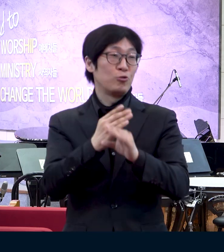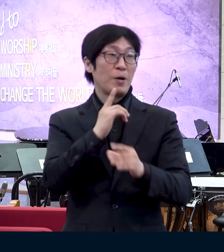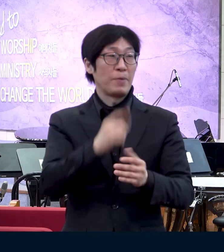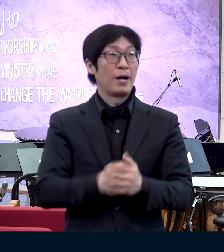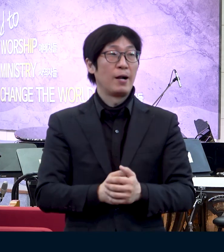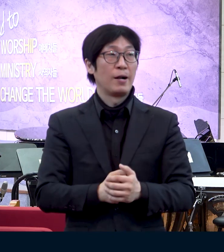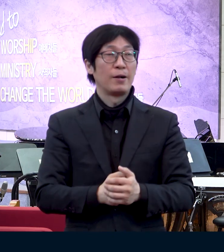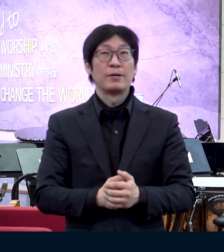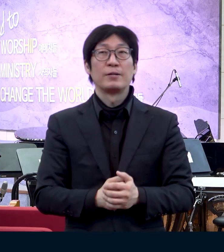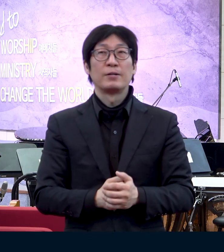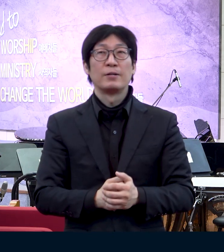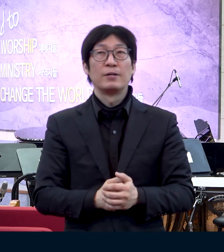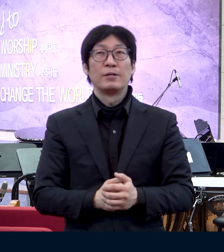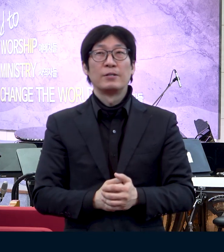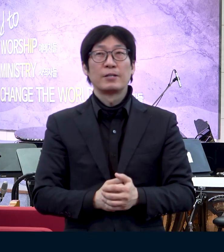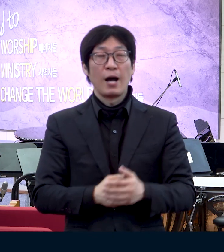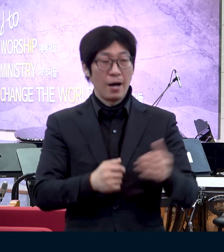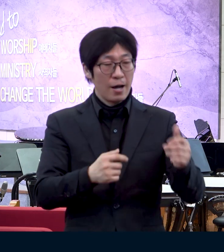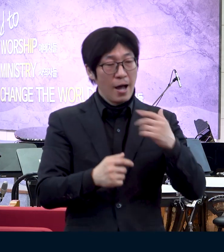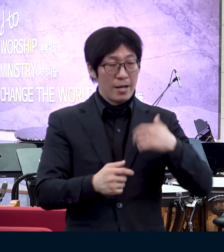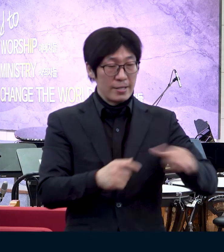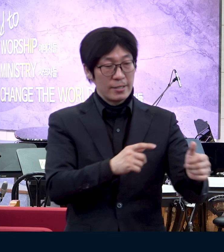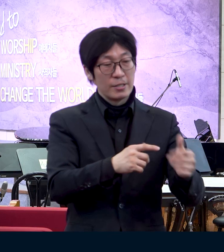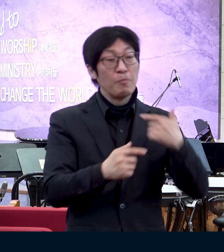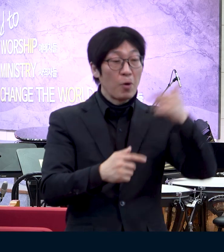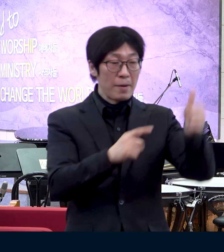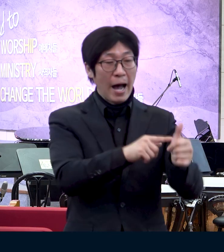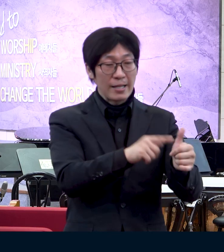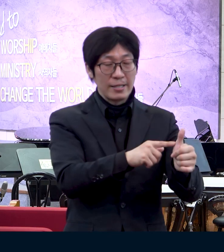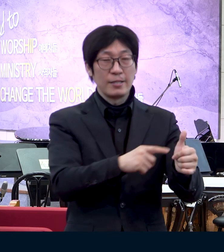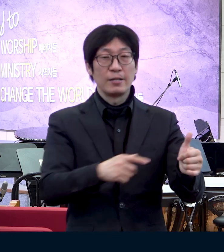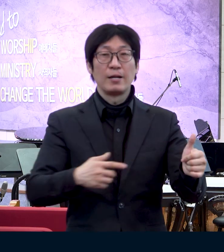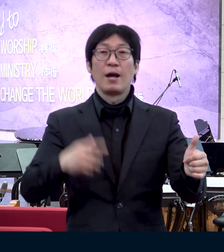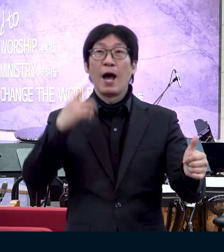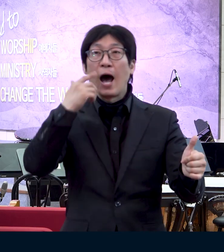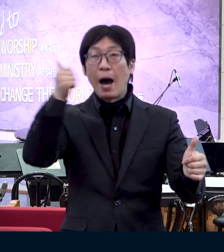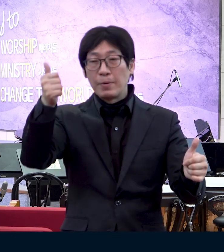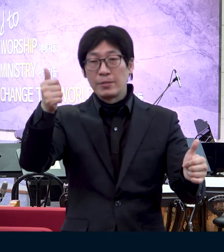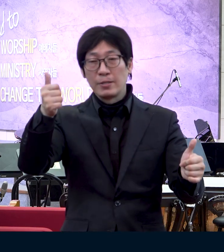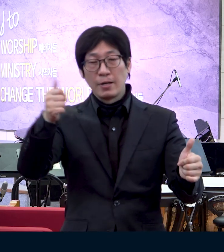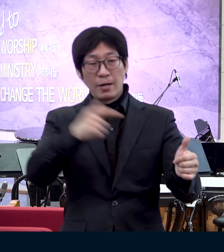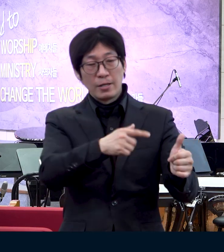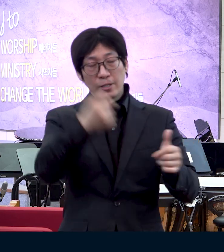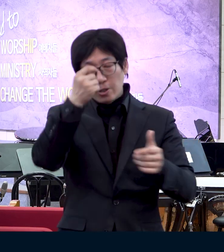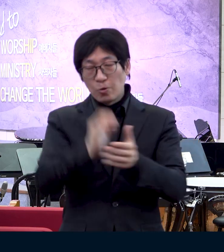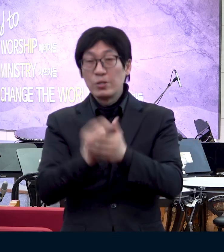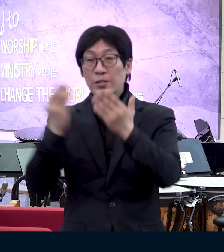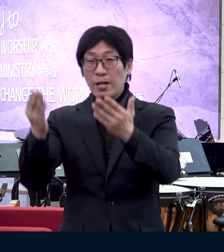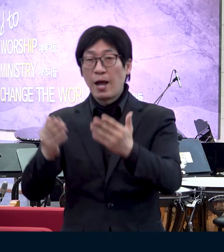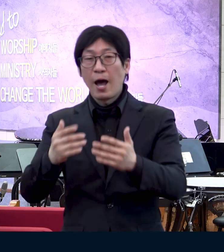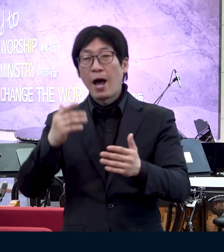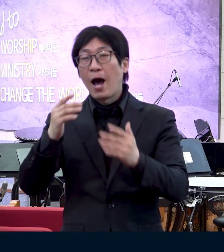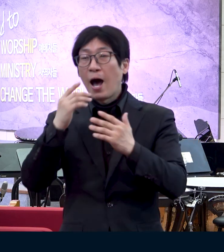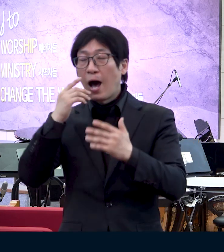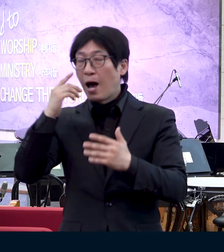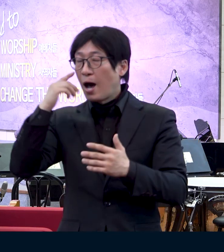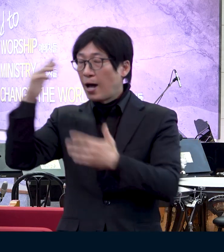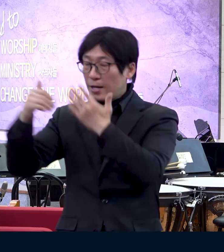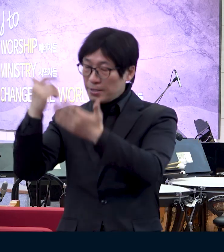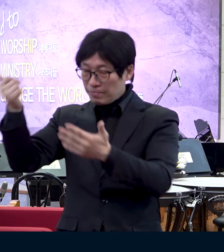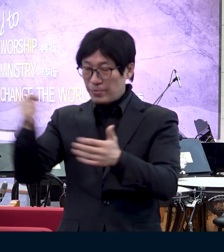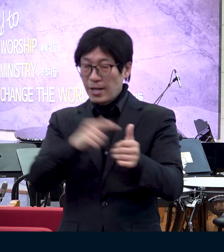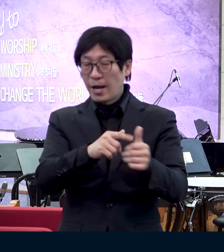기도하면서도 하나님, 이 귀한 아들이 이렇게 훌륭하게 이렇게 하나님의 사람이 있는데 지금 방황하고 있습니다.